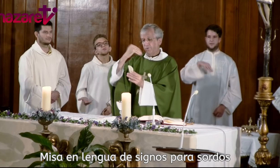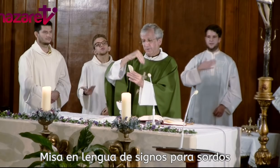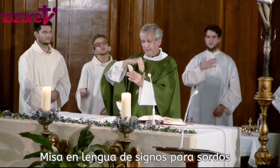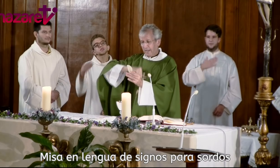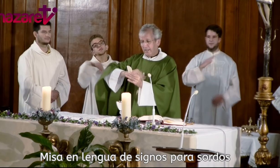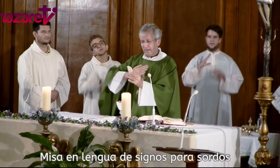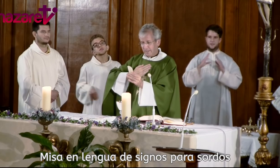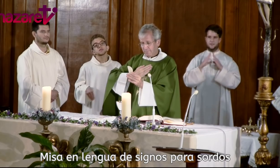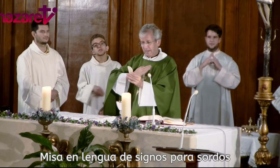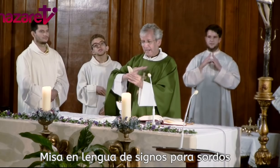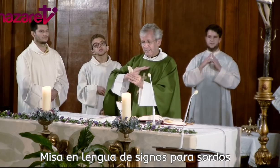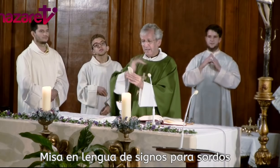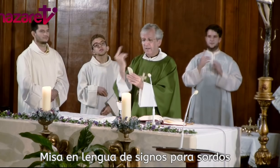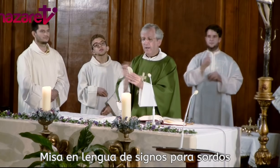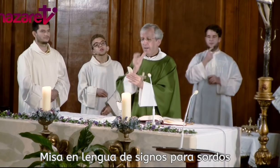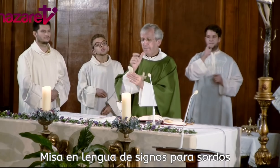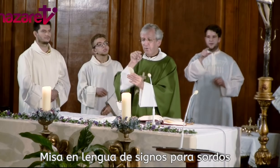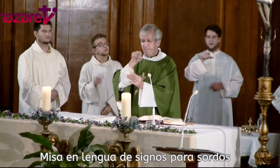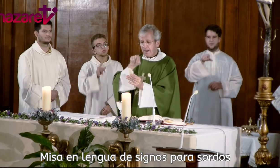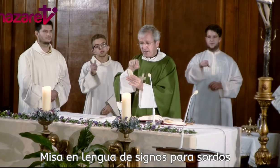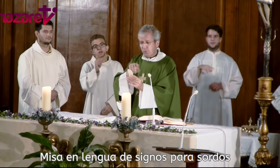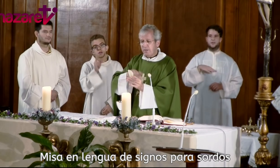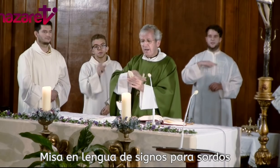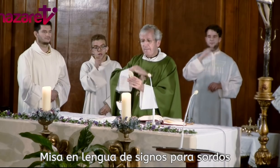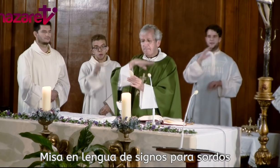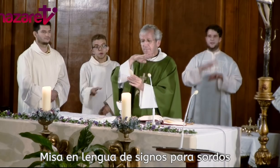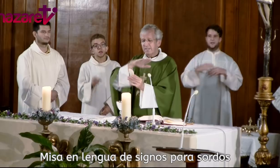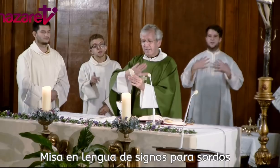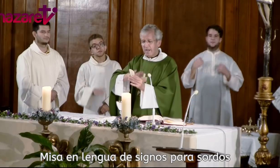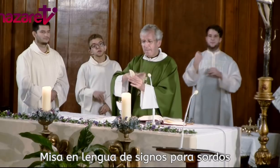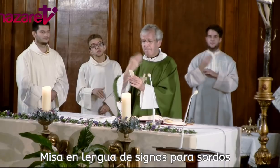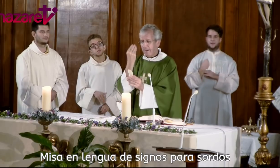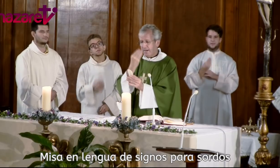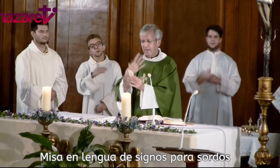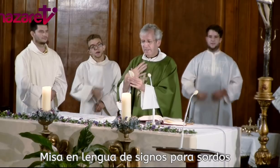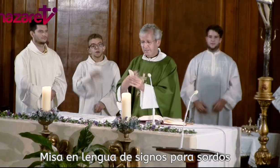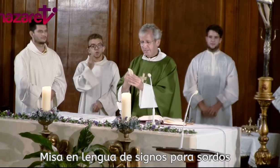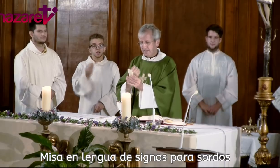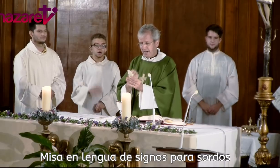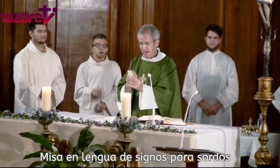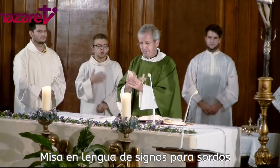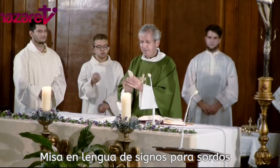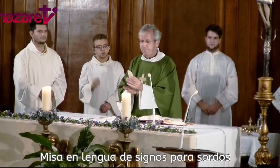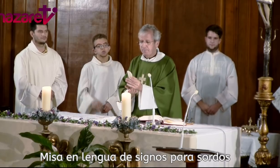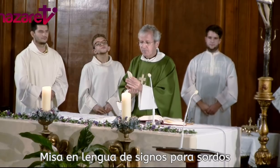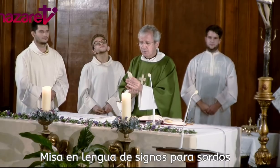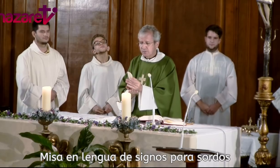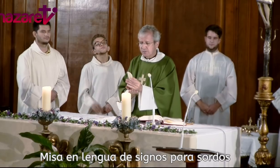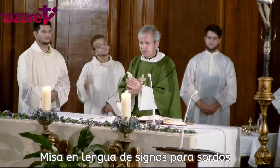de que entres en mi casa, pero una palabra tuya bastará para sanarme.